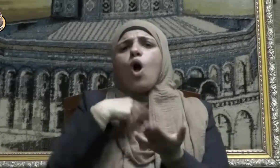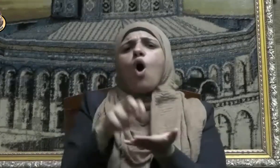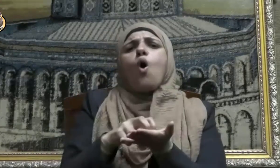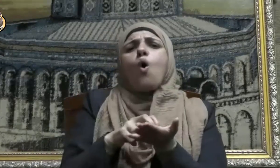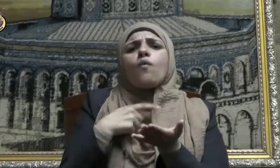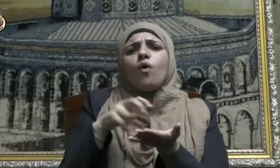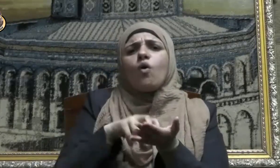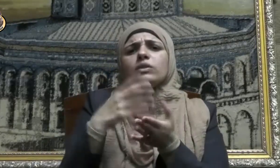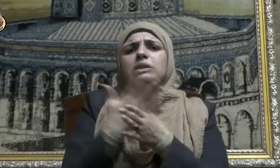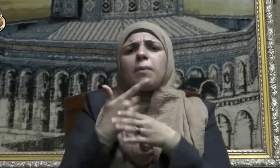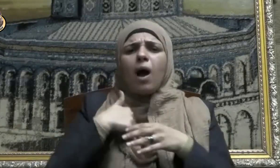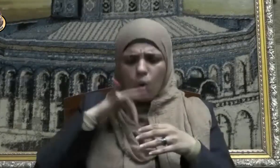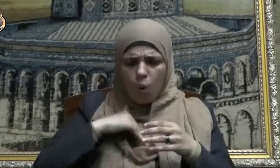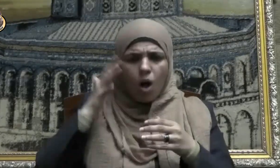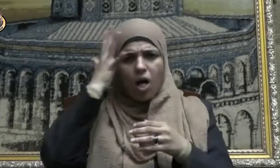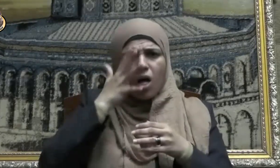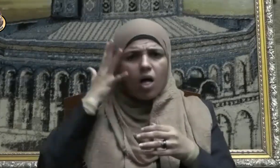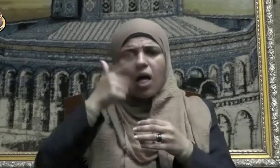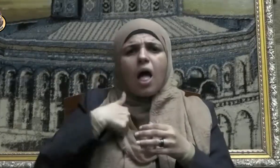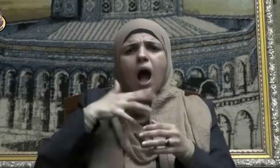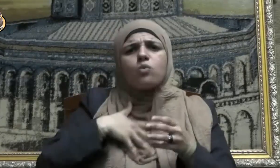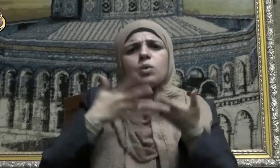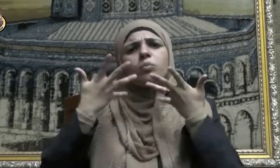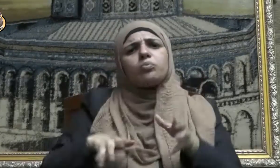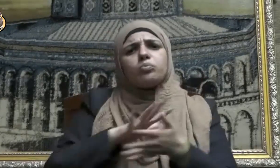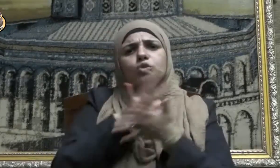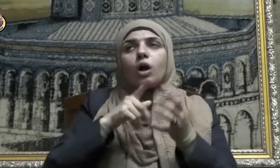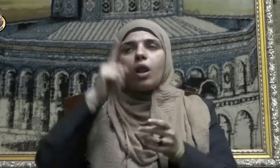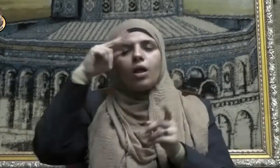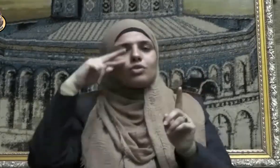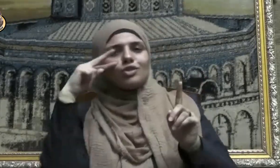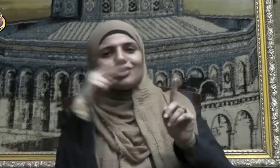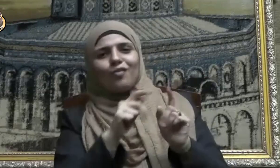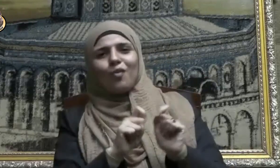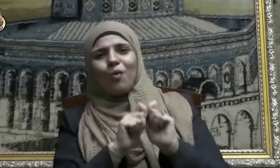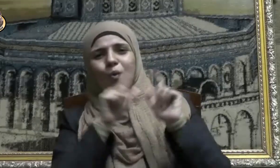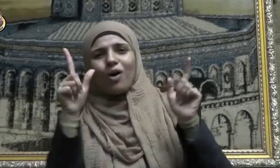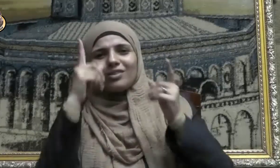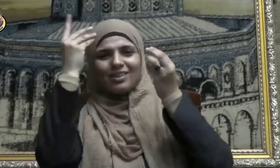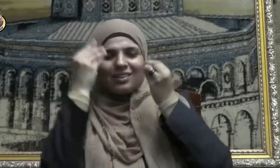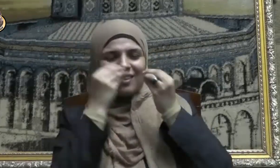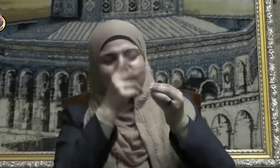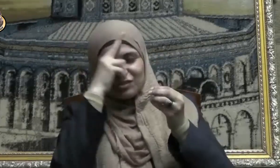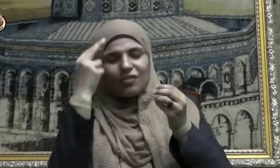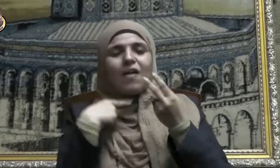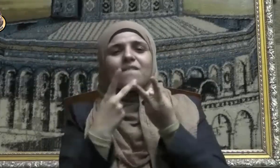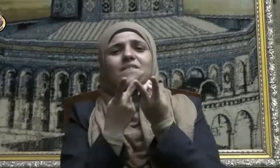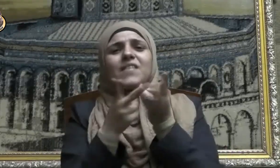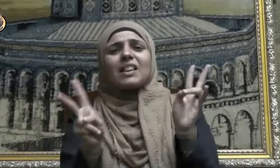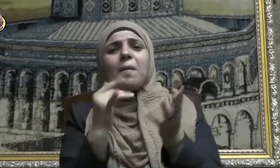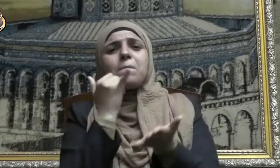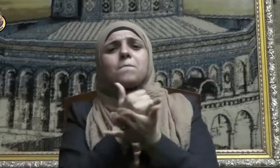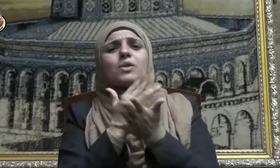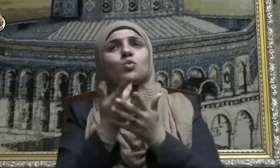تصيبنا دائرة فعسى الله أن يأتي بالفتح أو أمر من عنده